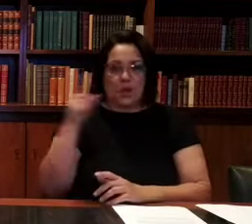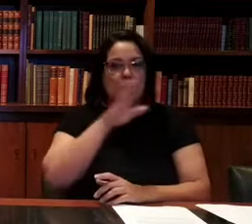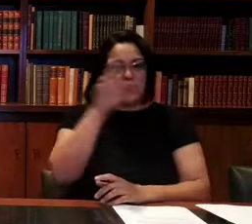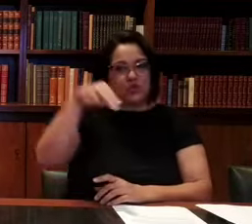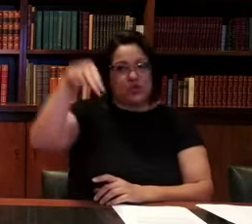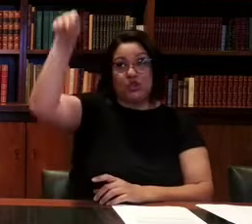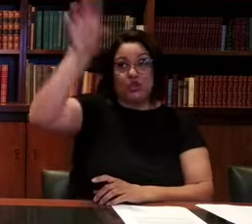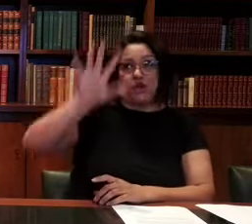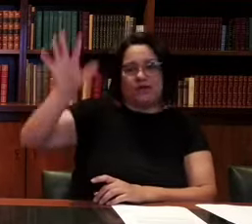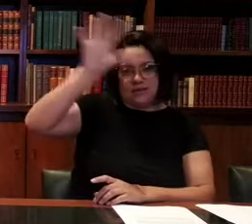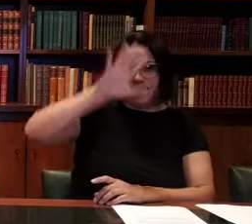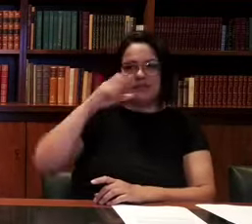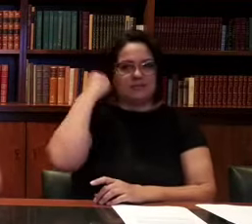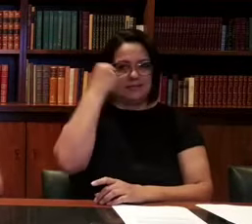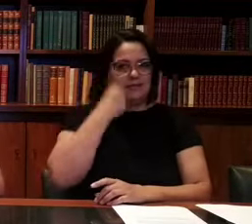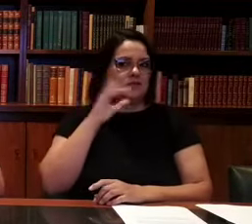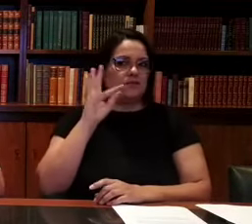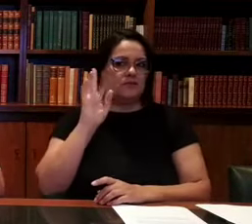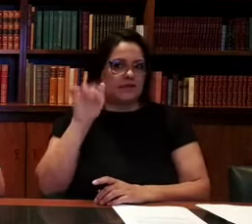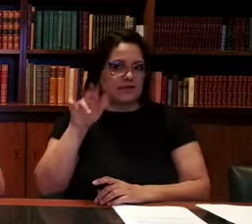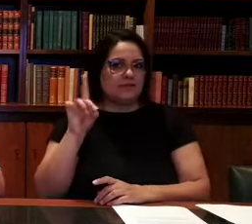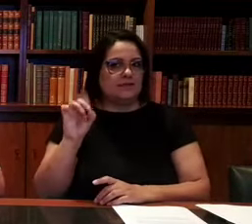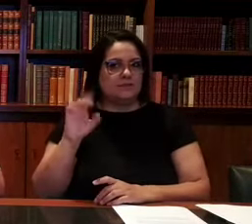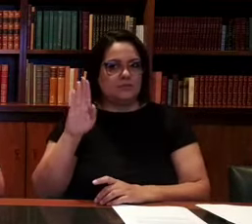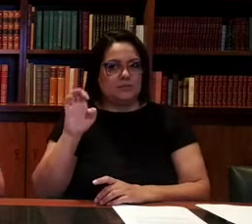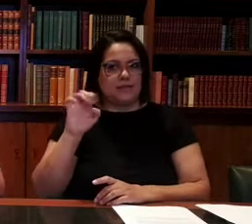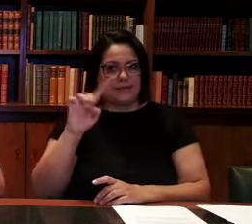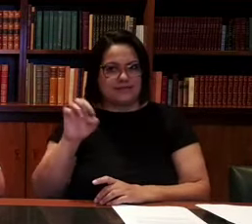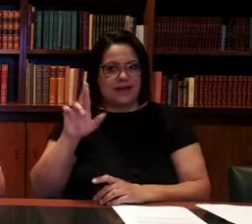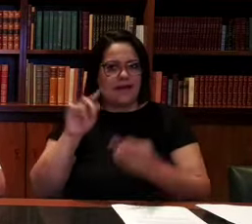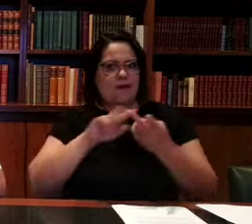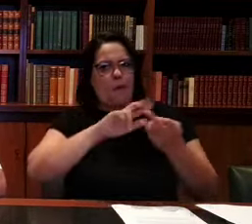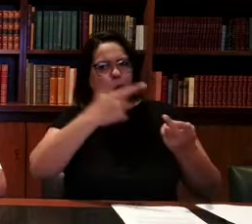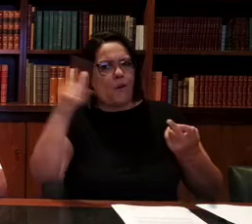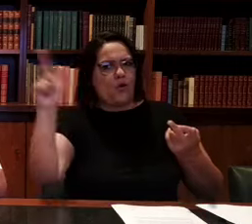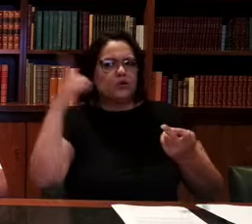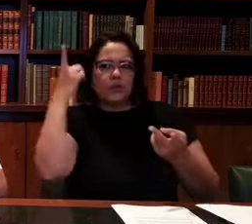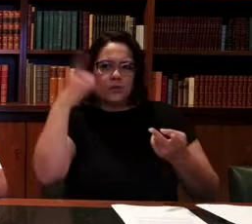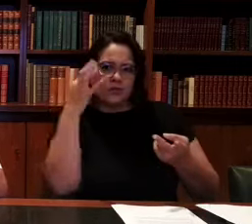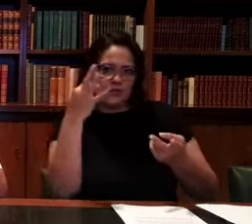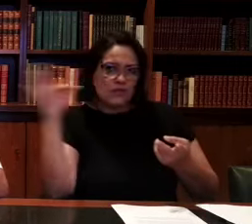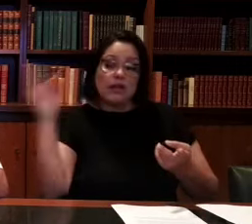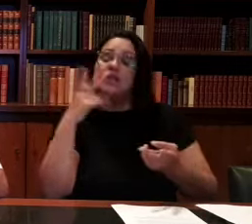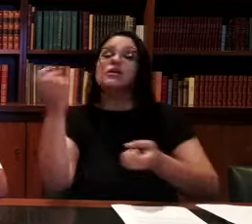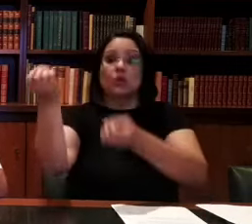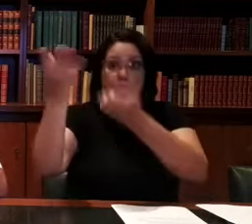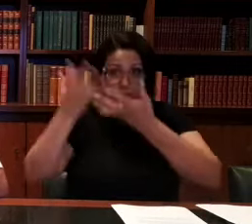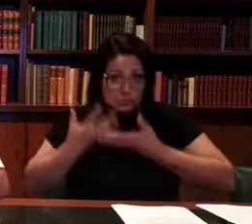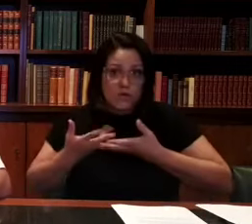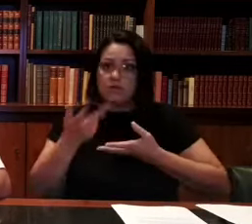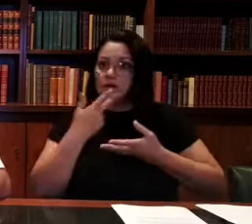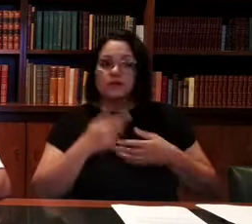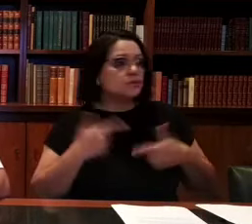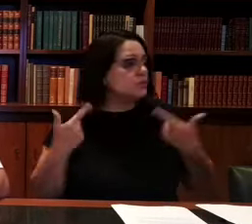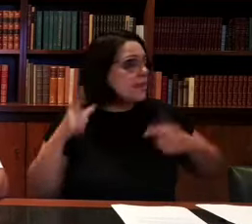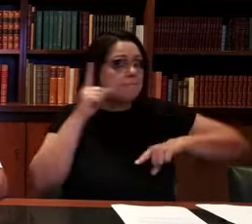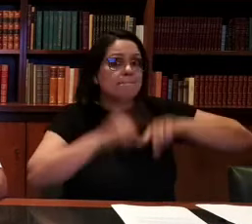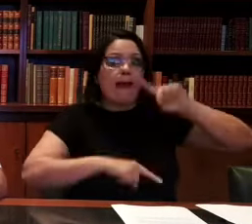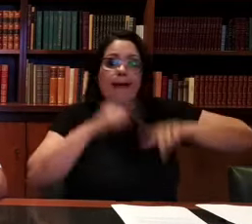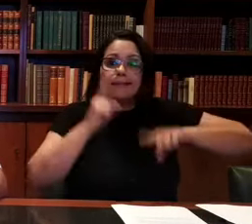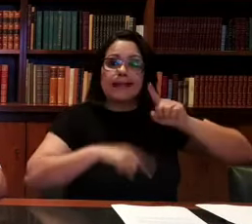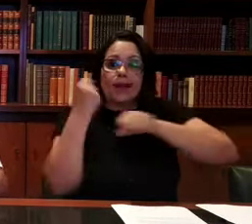Rua Fernando Bezerra vários deputados agora deputados federais certo falaram para mim que não tem mais